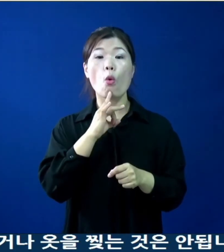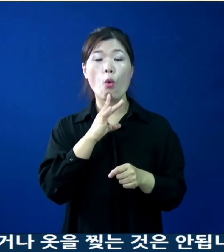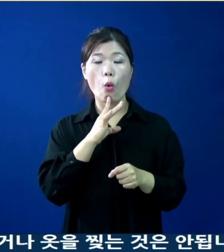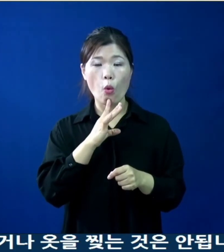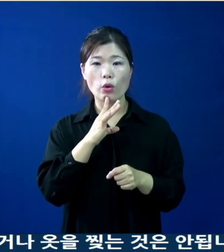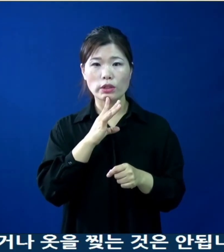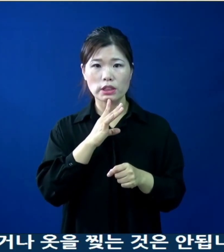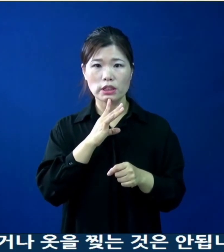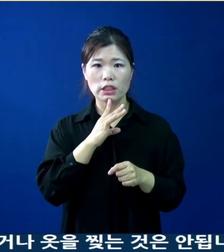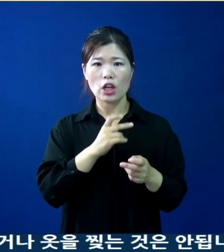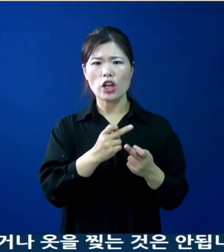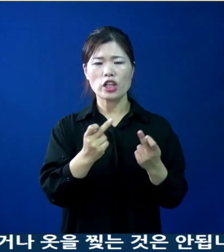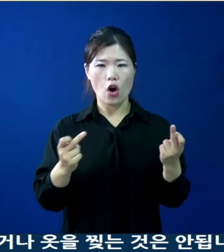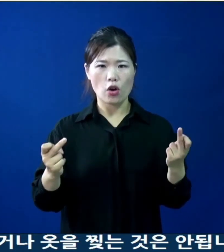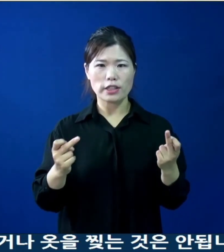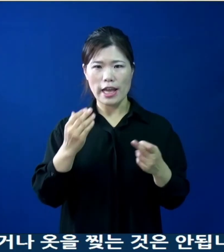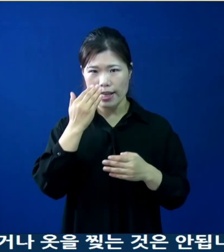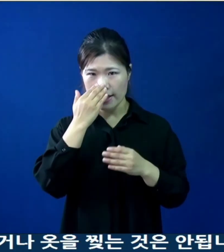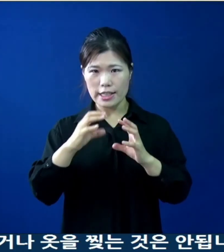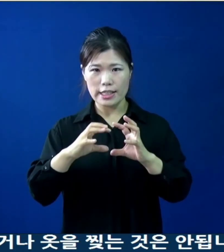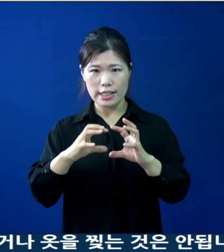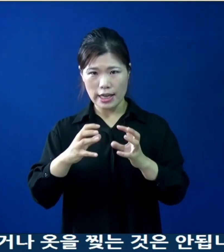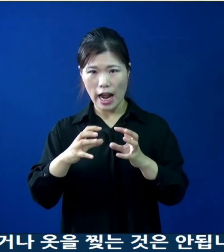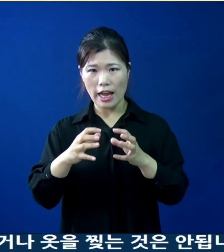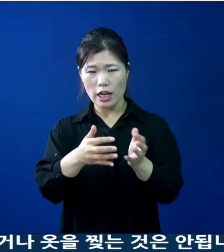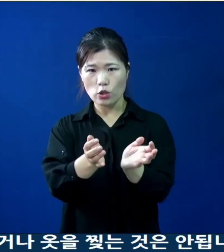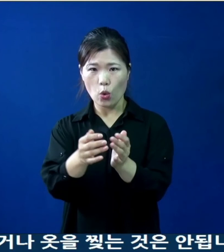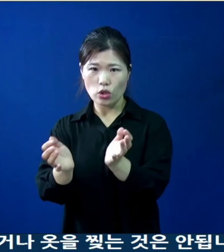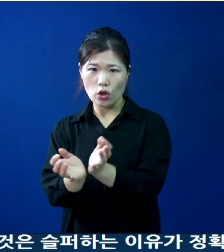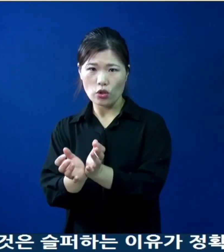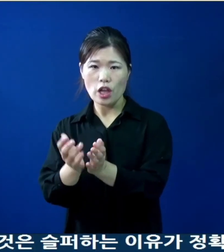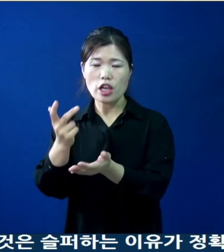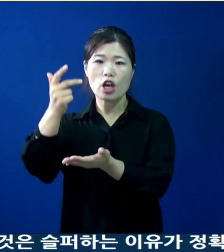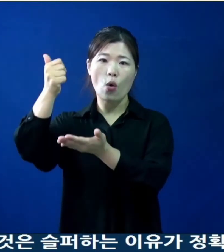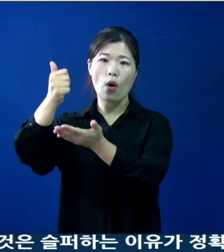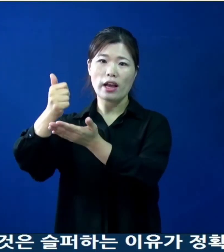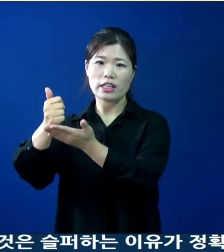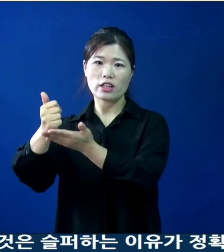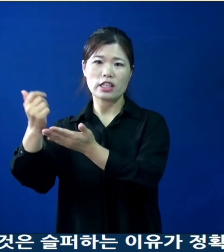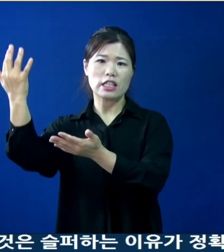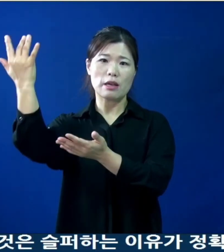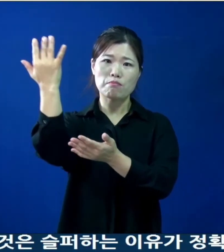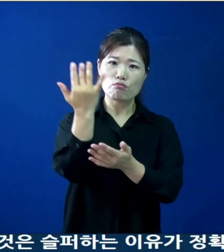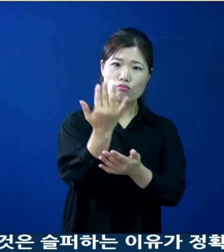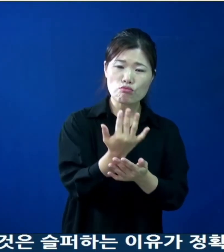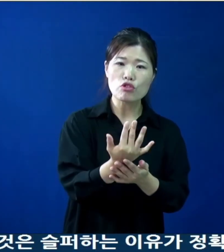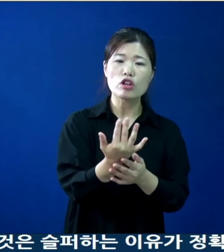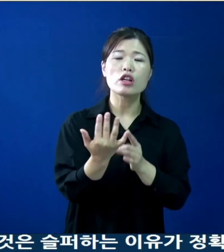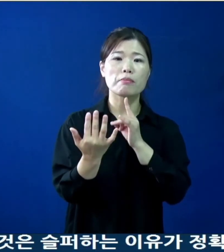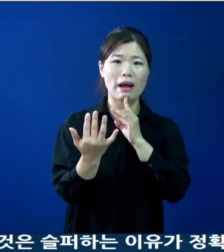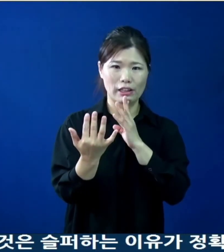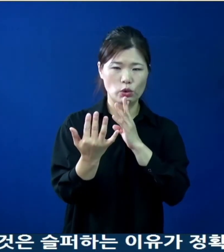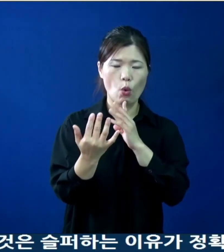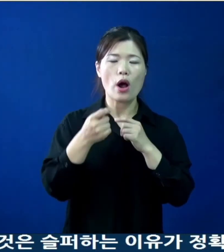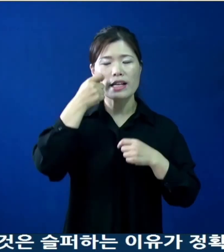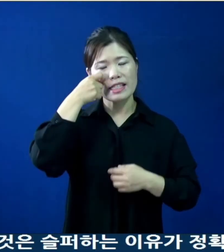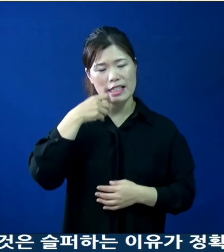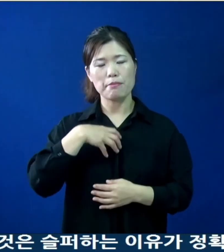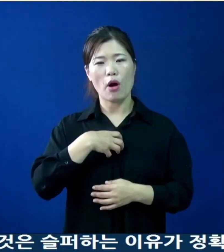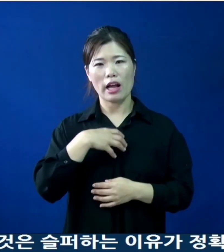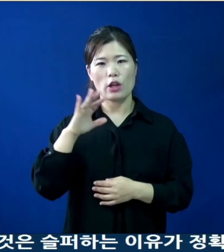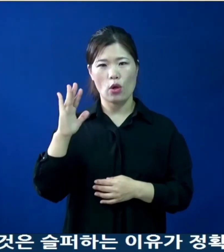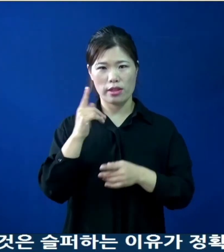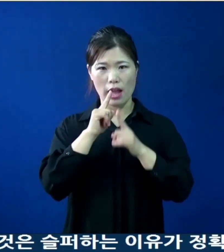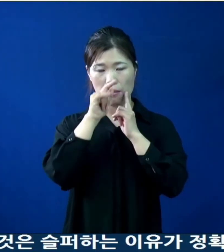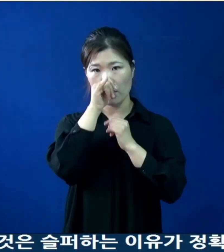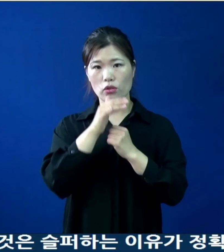온 족속은 여호와께서 치신 불로 말미암아 슬퍼할 것이라. 여러분, 우리에게 슬픔이